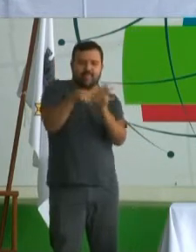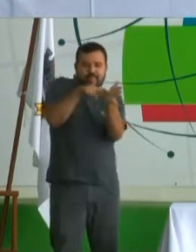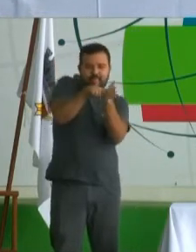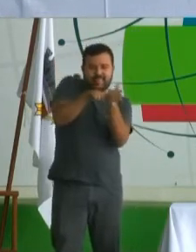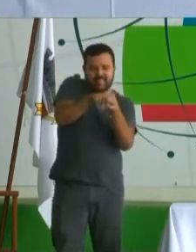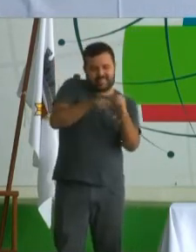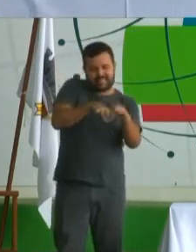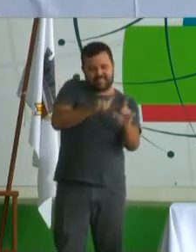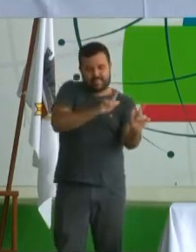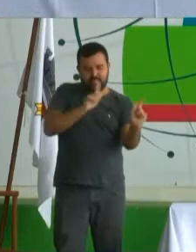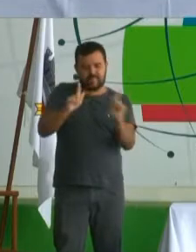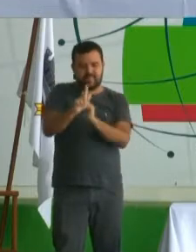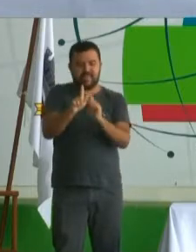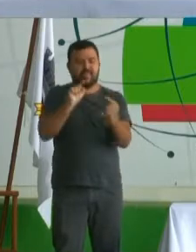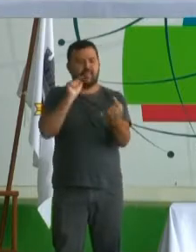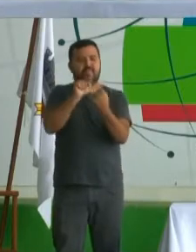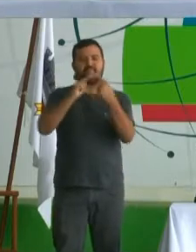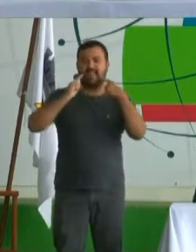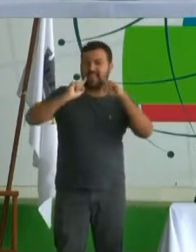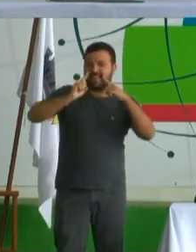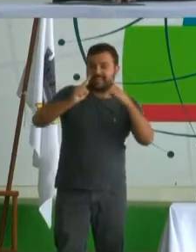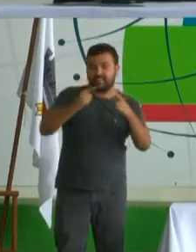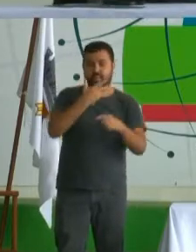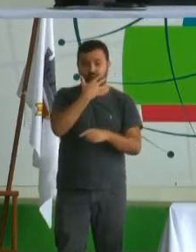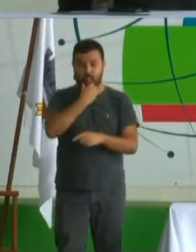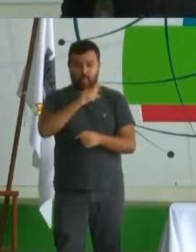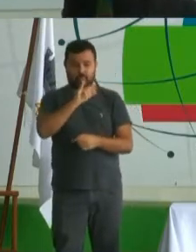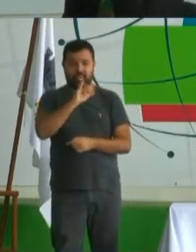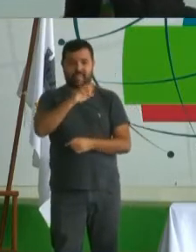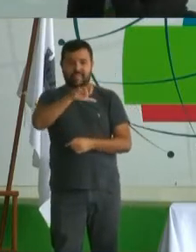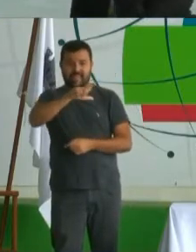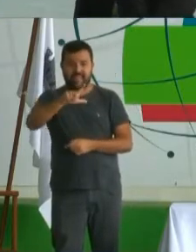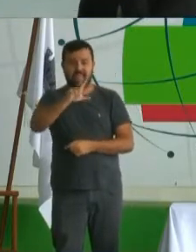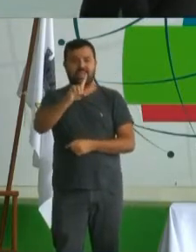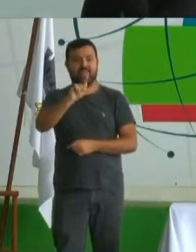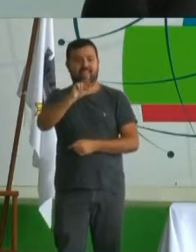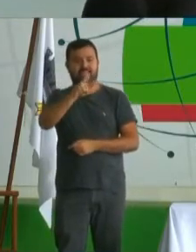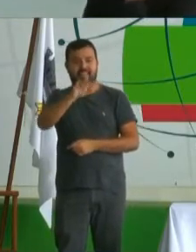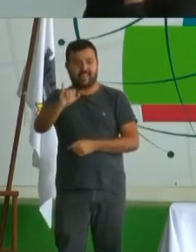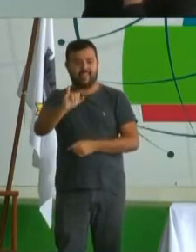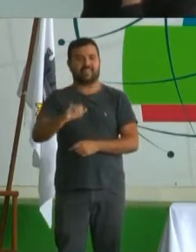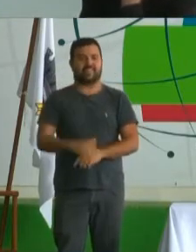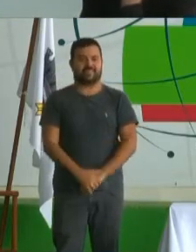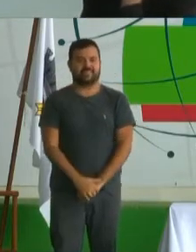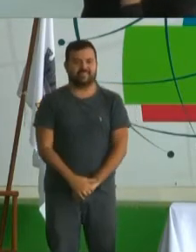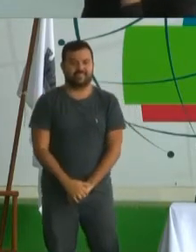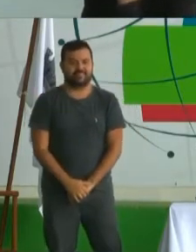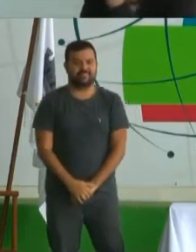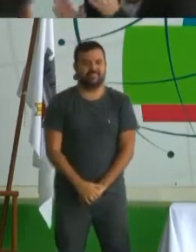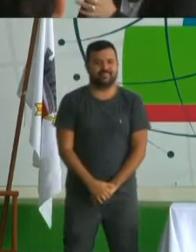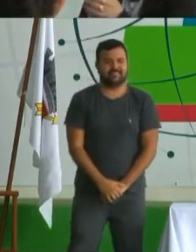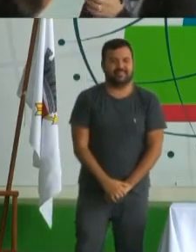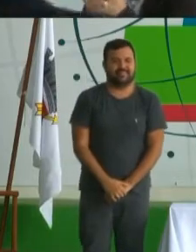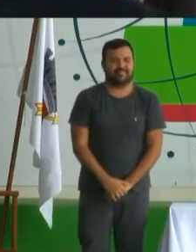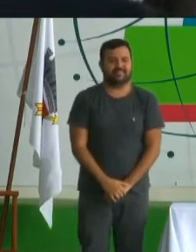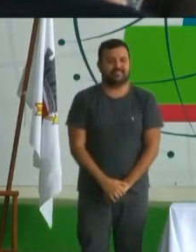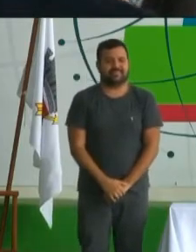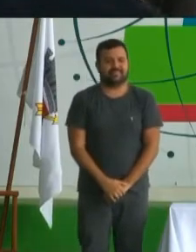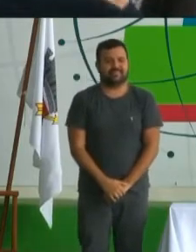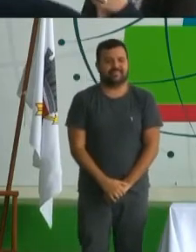ensino de geografia crítica, do autor Israel Davi Oliveira Frois.